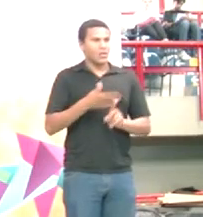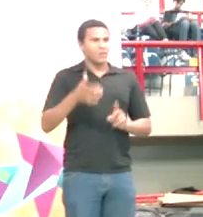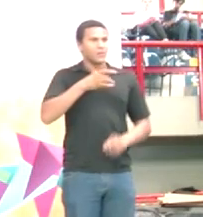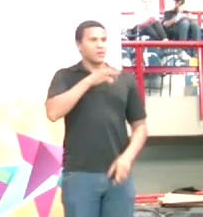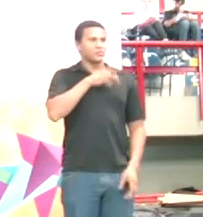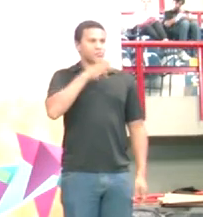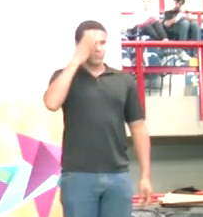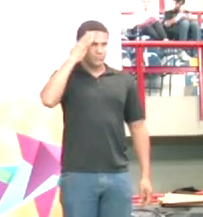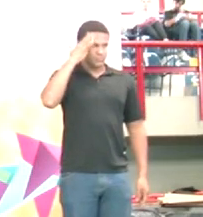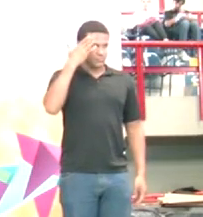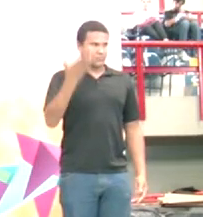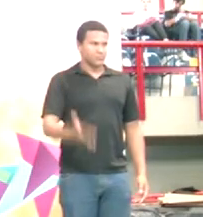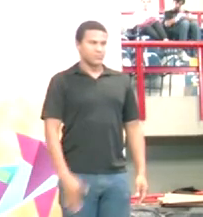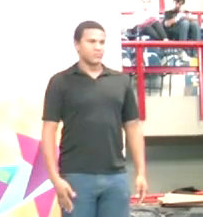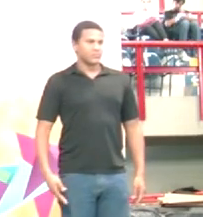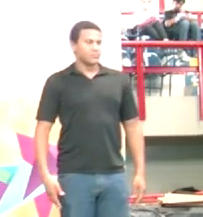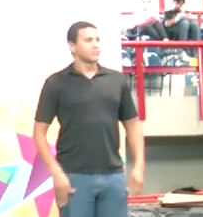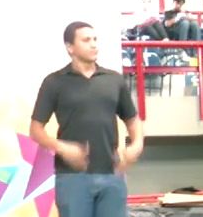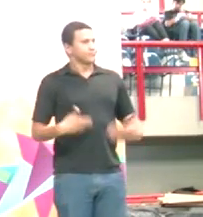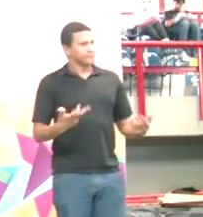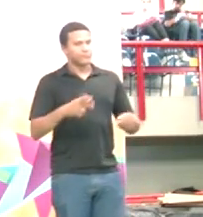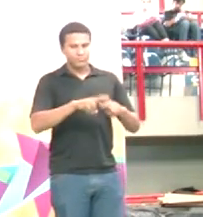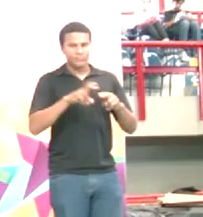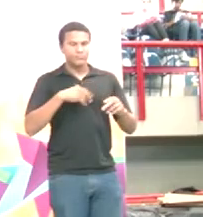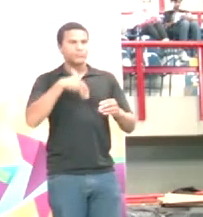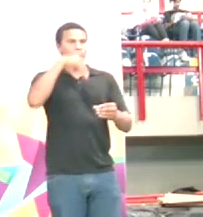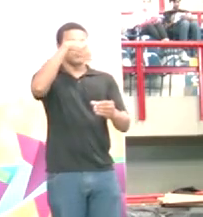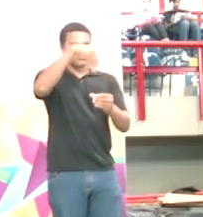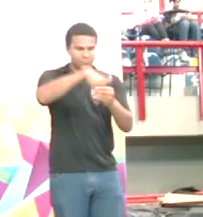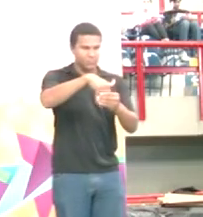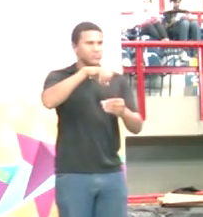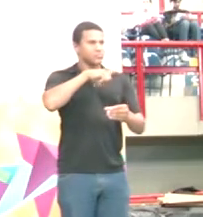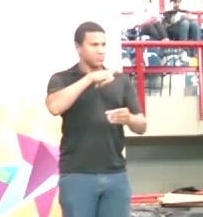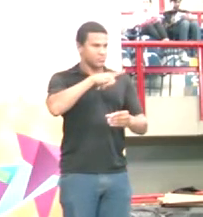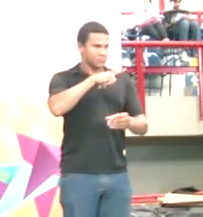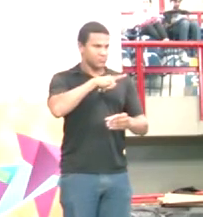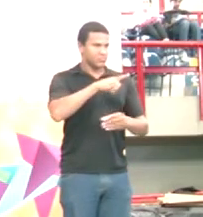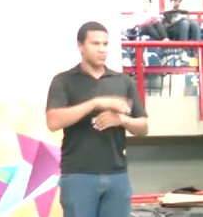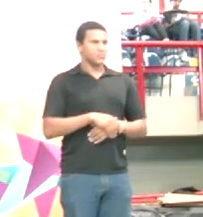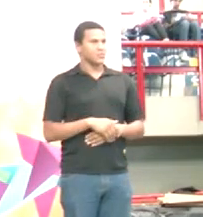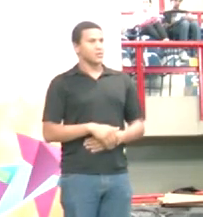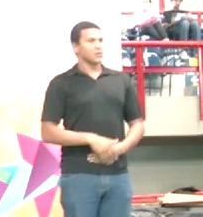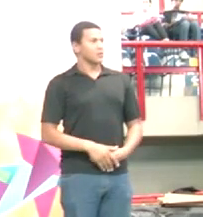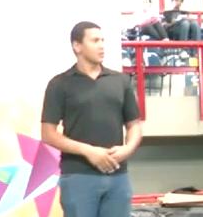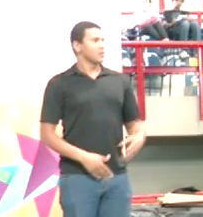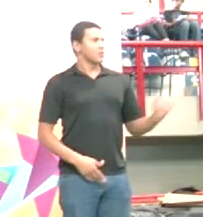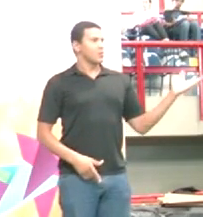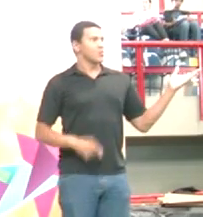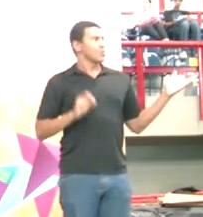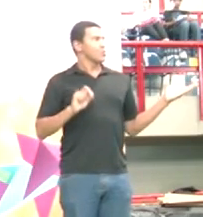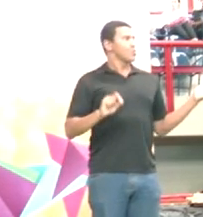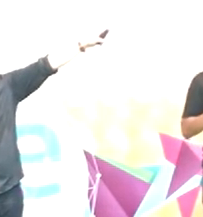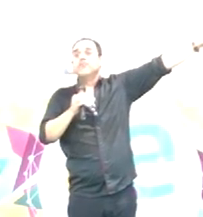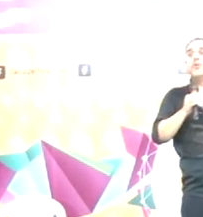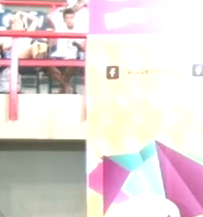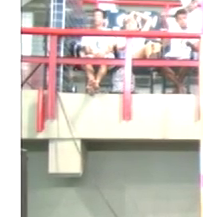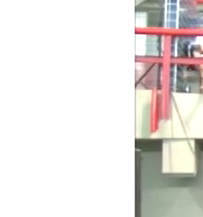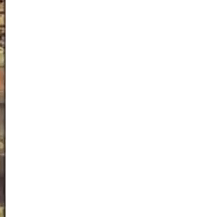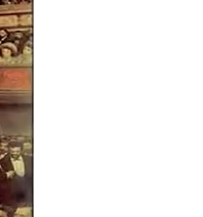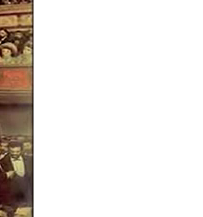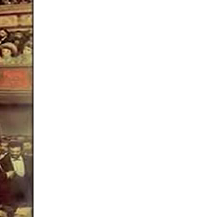é isso. Vai haver eleições. E eis aqui, pessoal, um quadro que